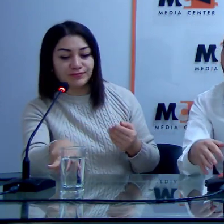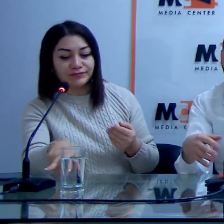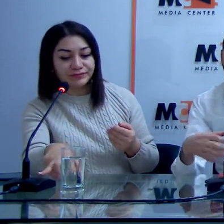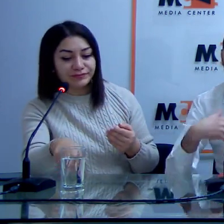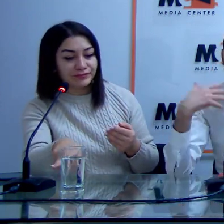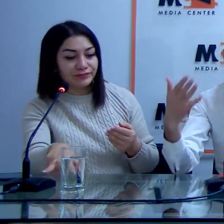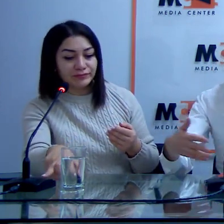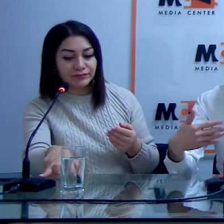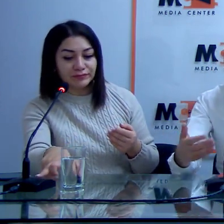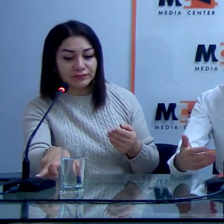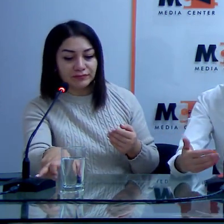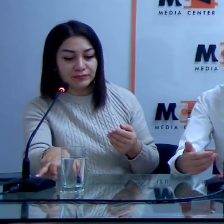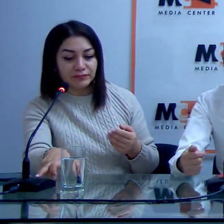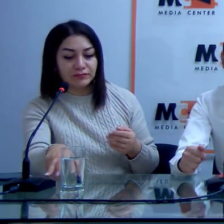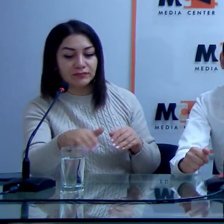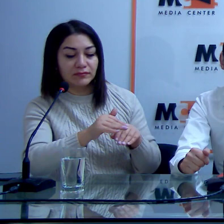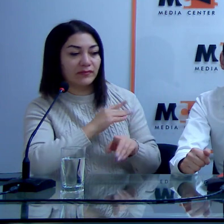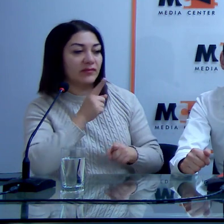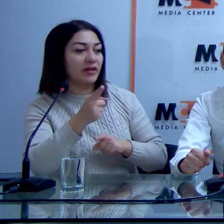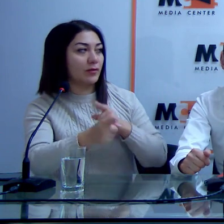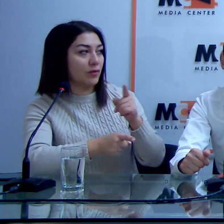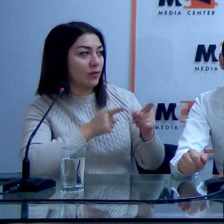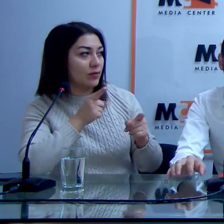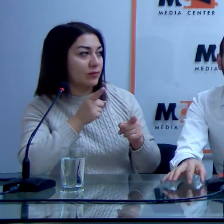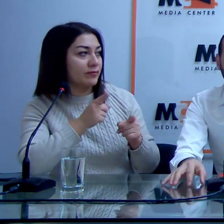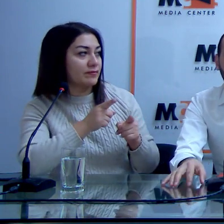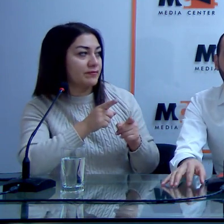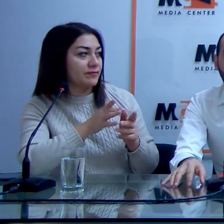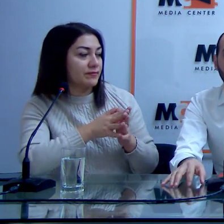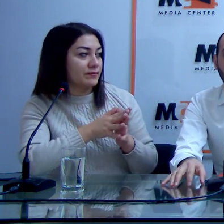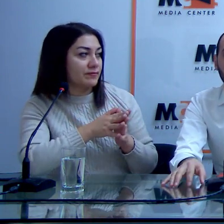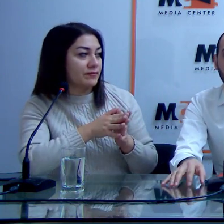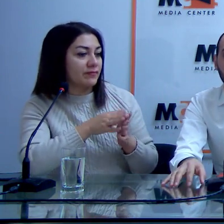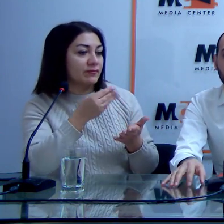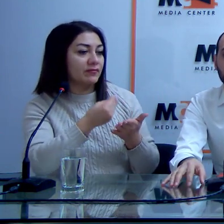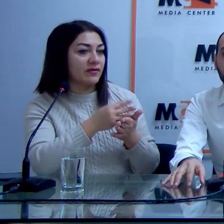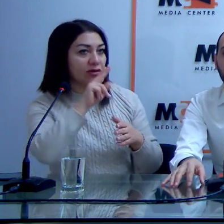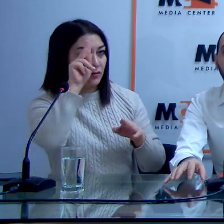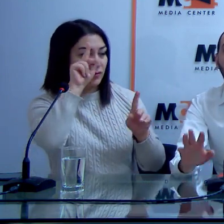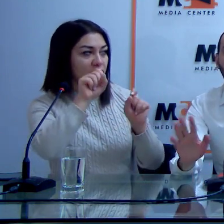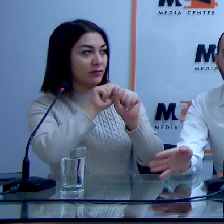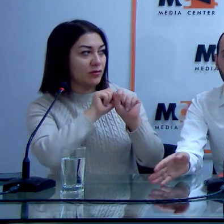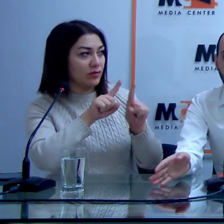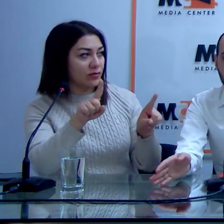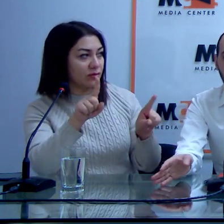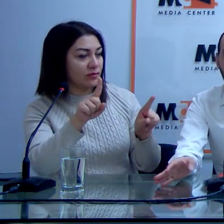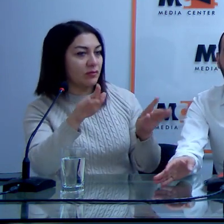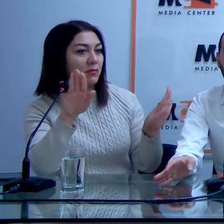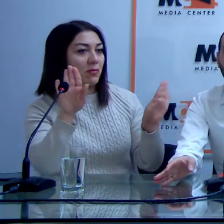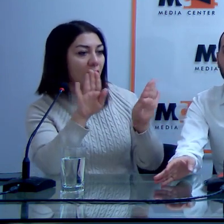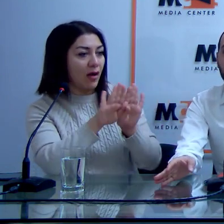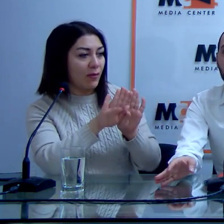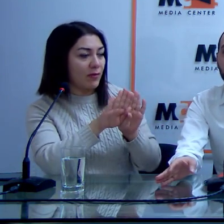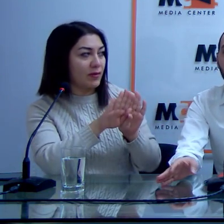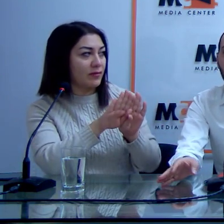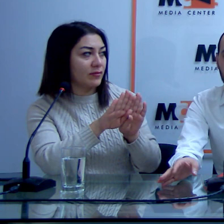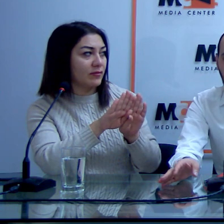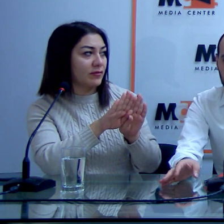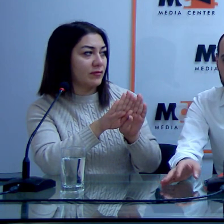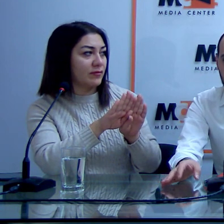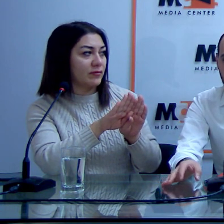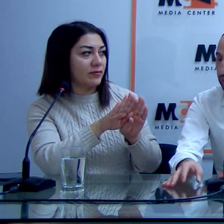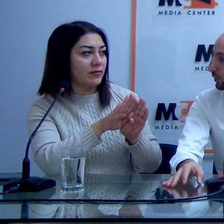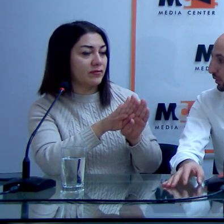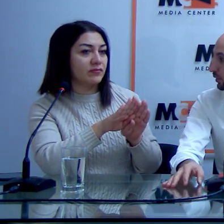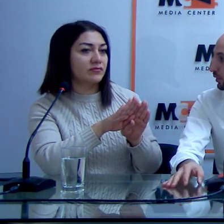Բայց այդ նախալու ուտ բանը փոխը մենեն։ Թե հայտու կտը պրյուտը դելը, պակը պրյուտը դելը, հրյուտը դելը, կրյուտը դելը,